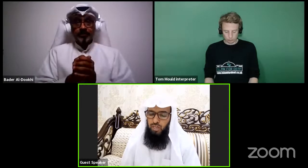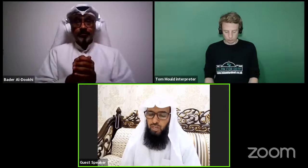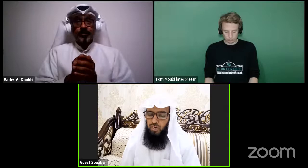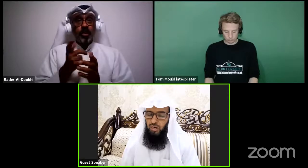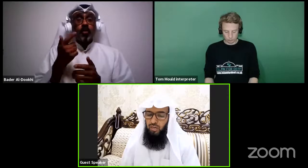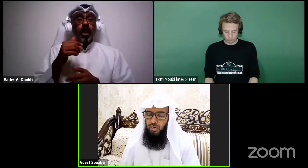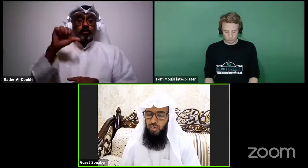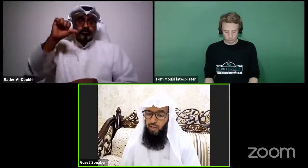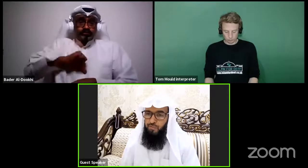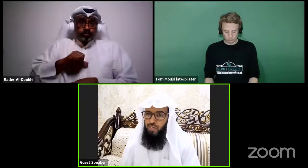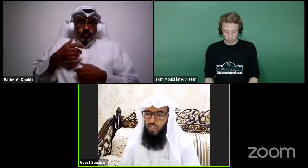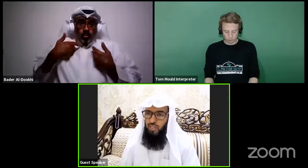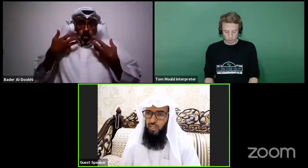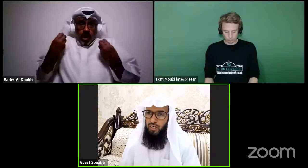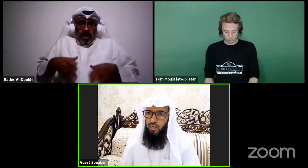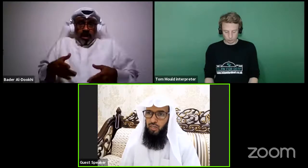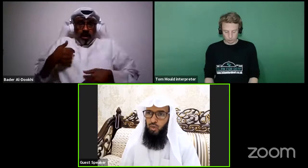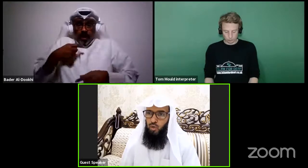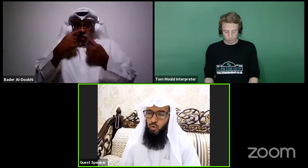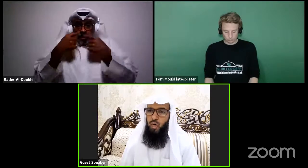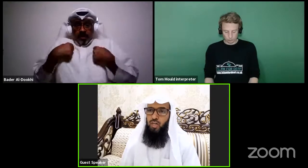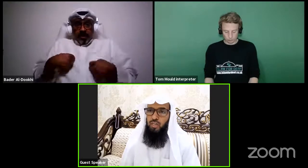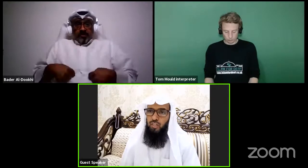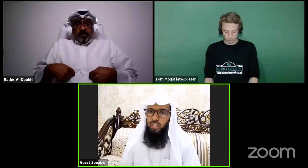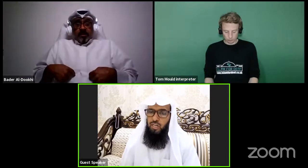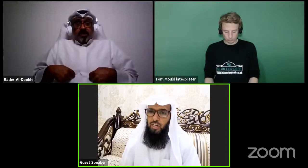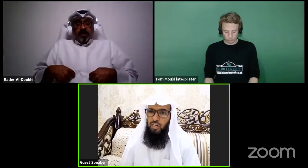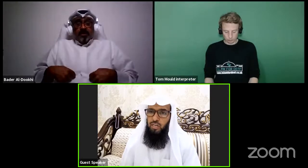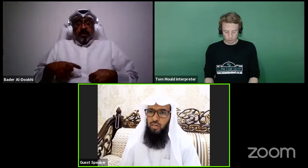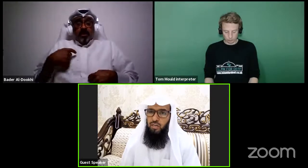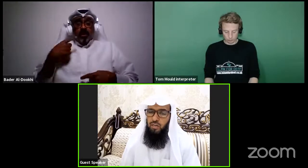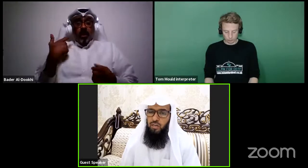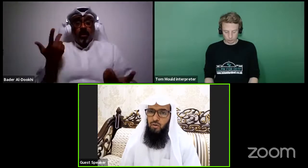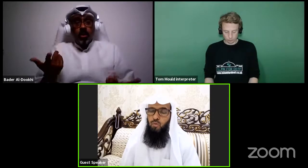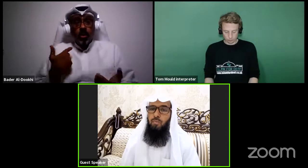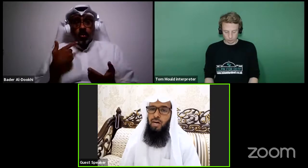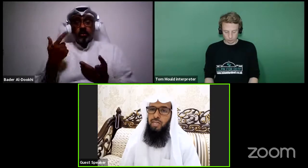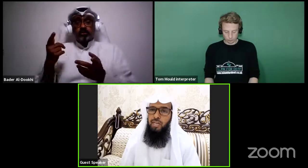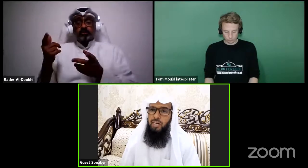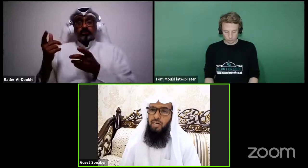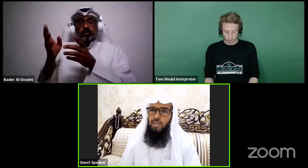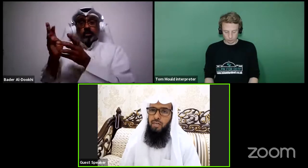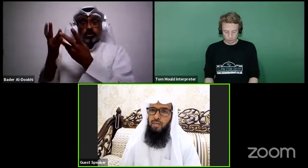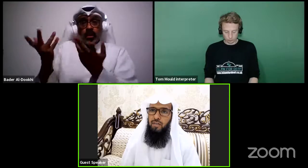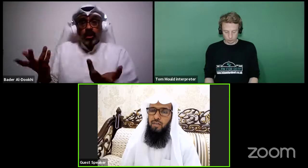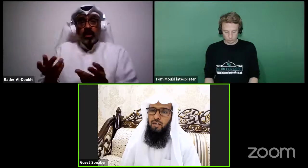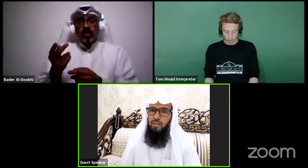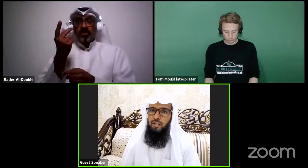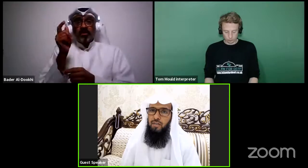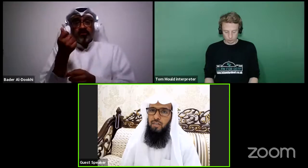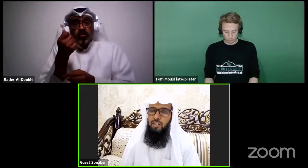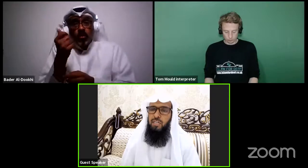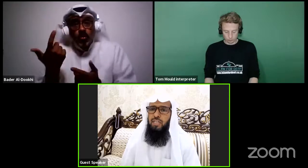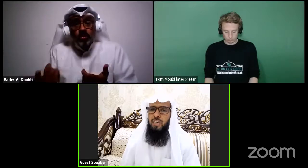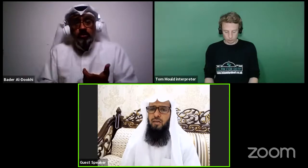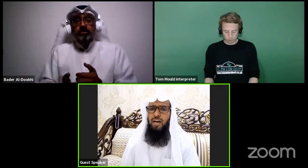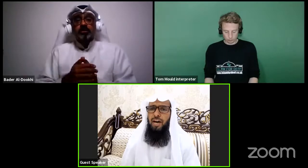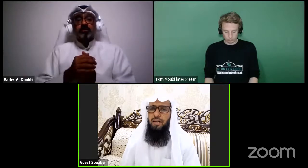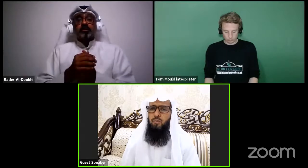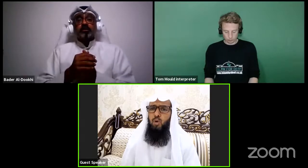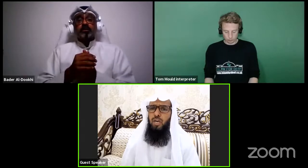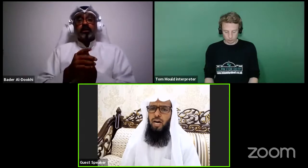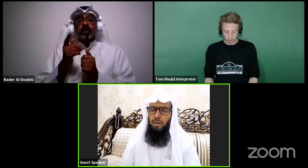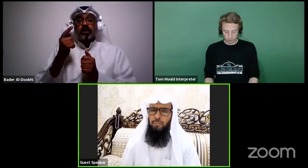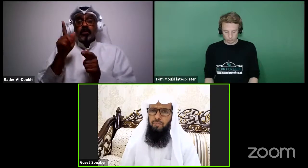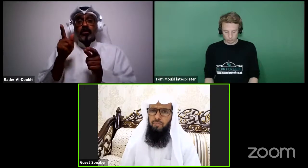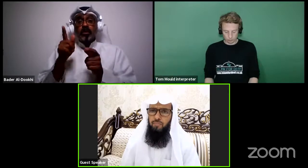يضره في نفسه وعرضه وماله، يتقي